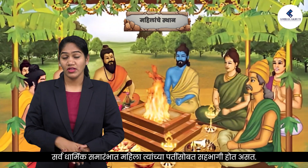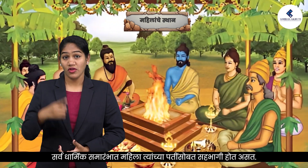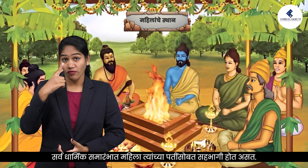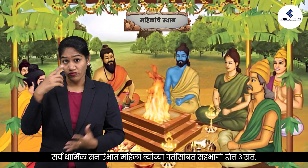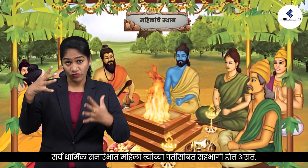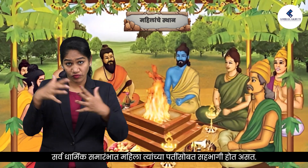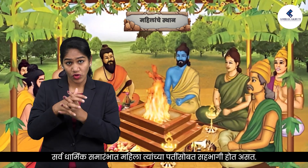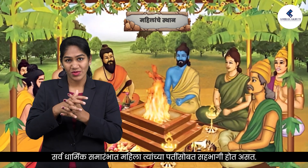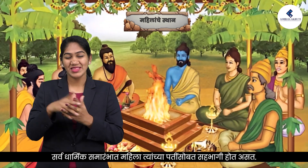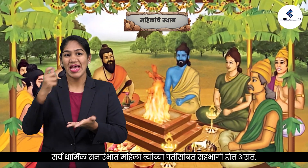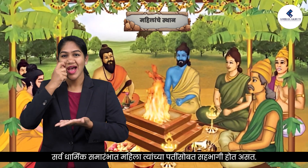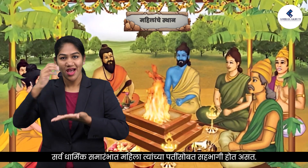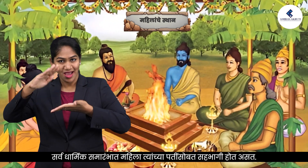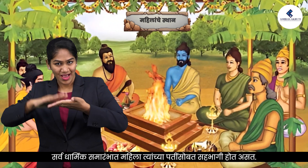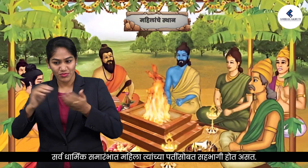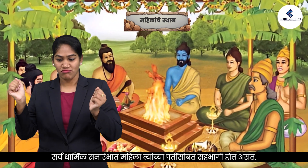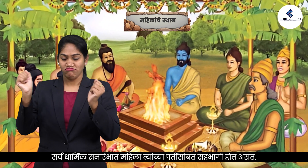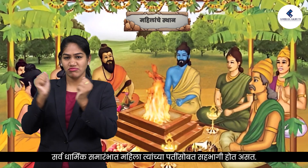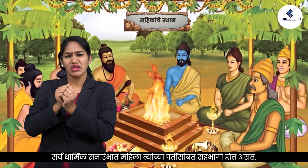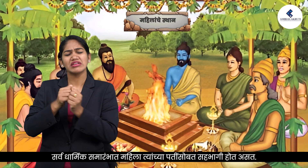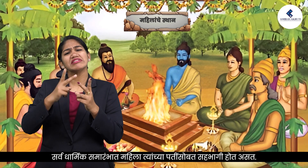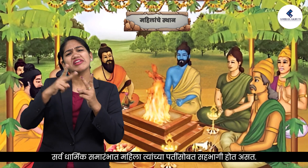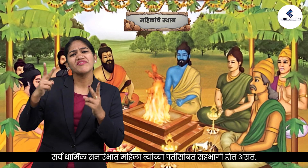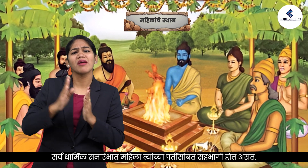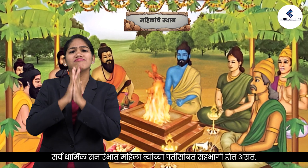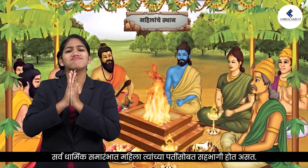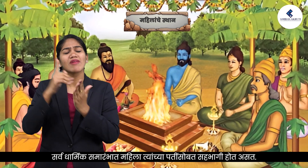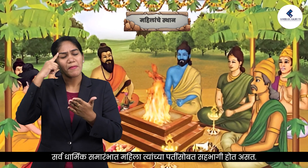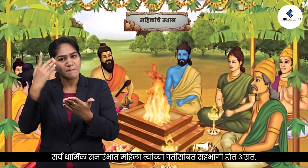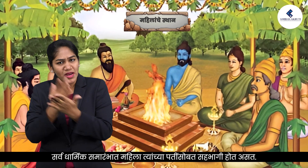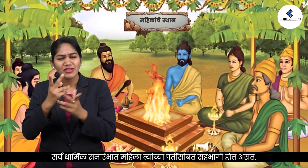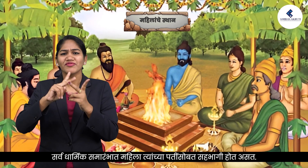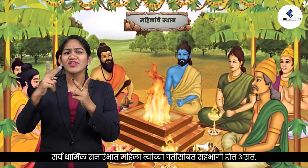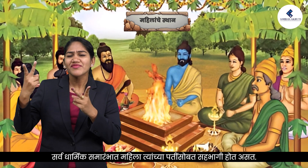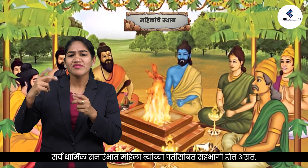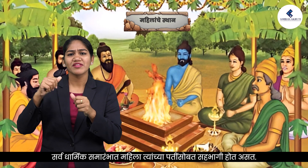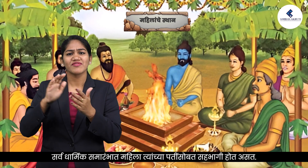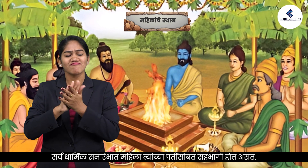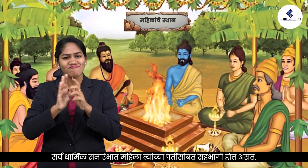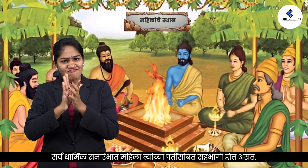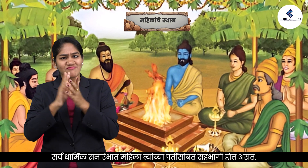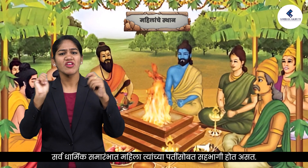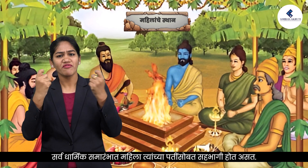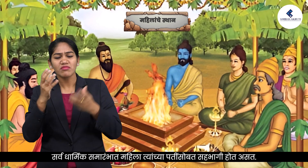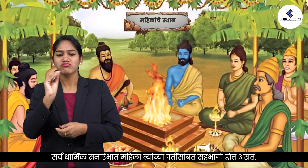सर्व धार्मिक समारंभात महिला त्यांच्या पतींसोबत सहभाग होत असत.